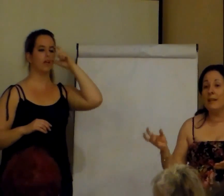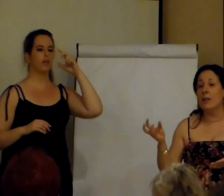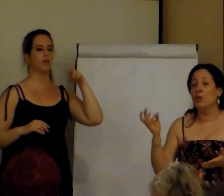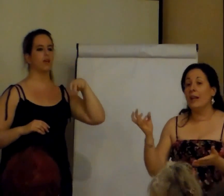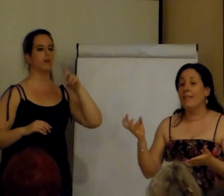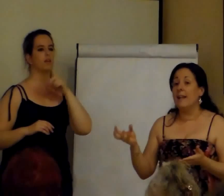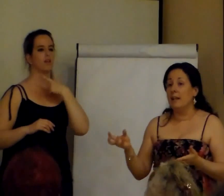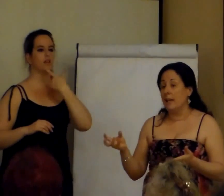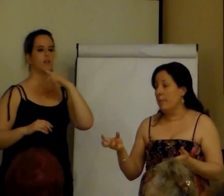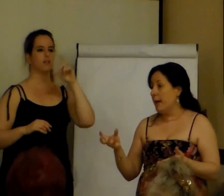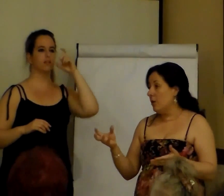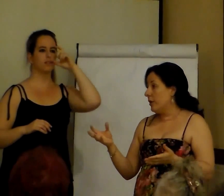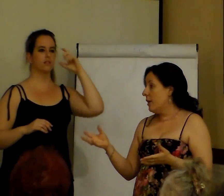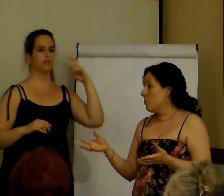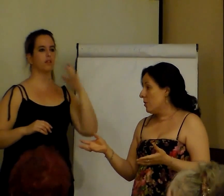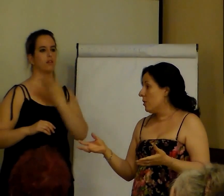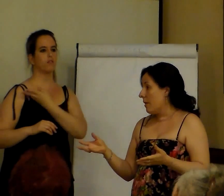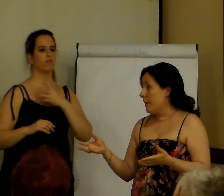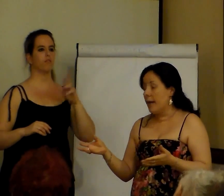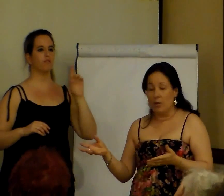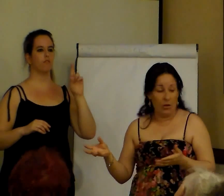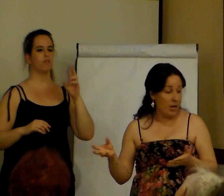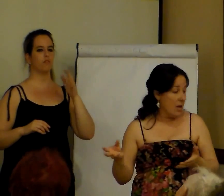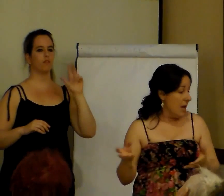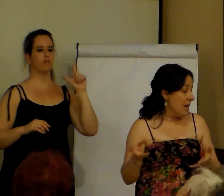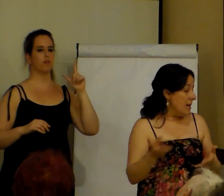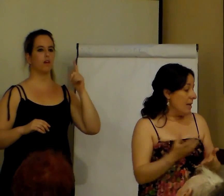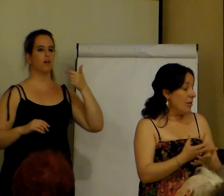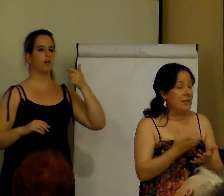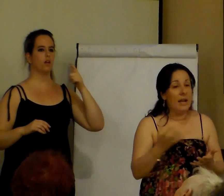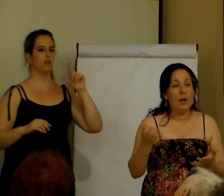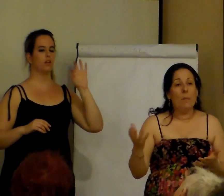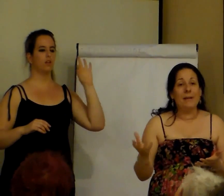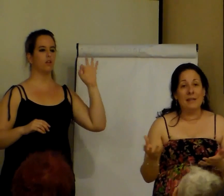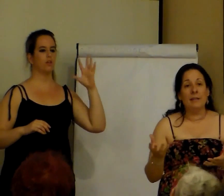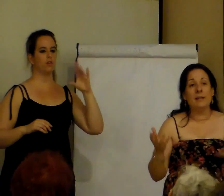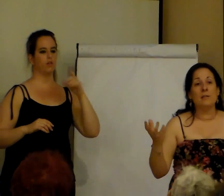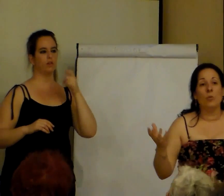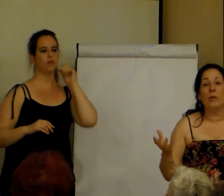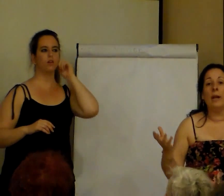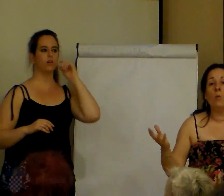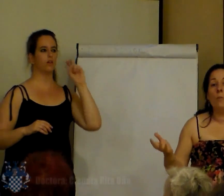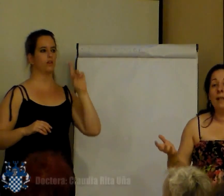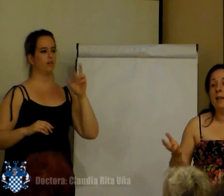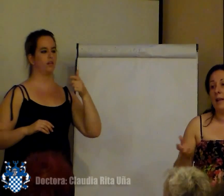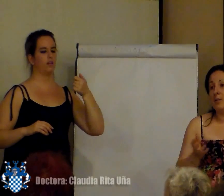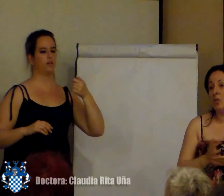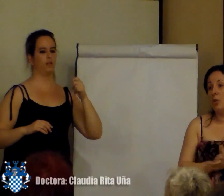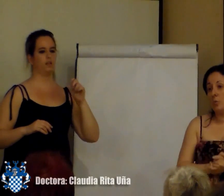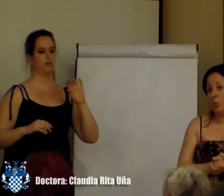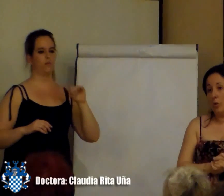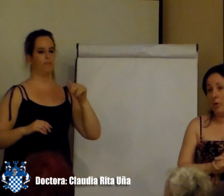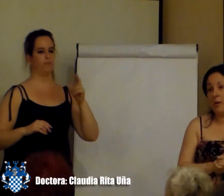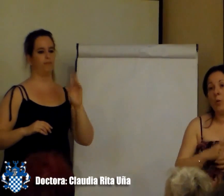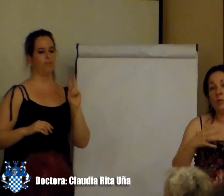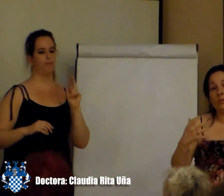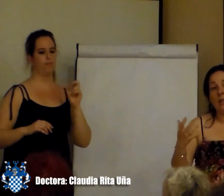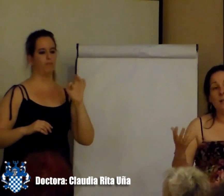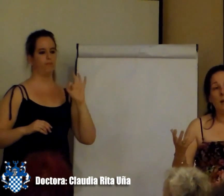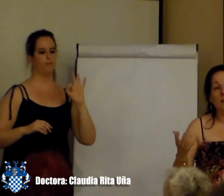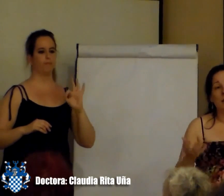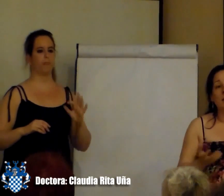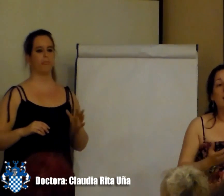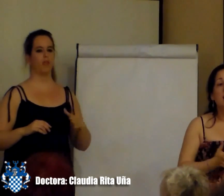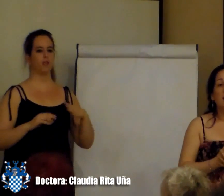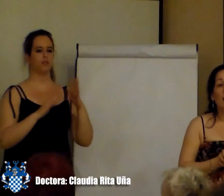que normalmente tiene ondas delta para lograr un sueño reparador. Y eso hacía que los pacientes tuvieran un mal descanso nocturno y